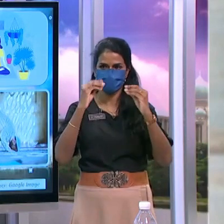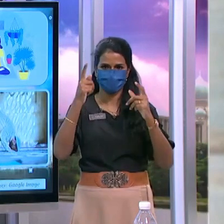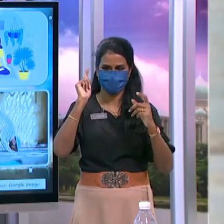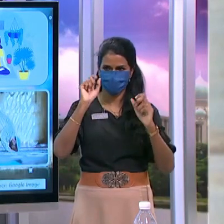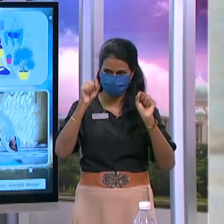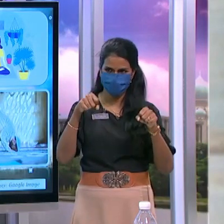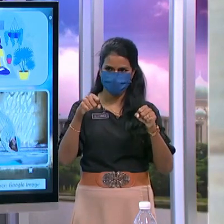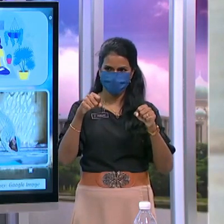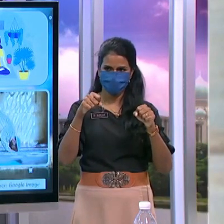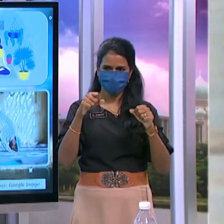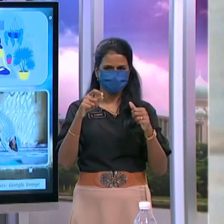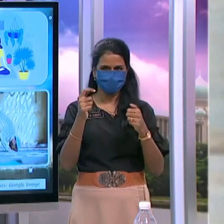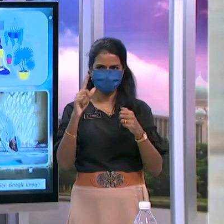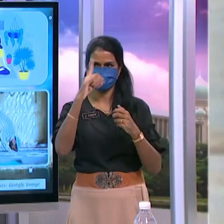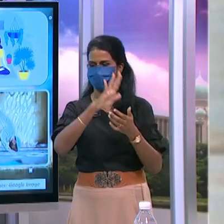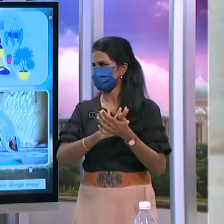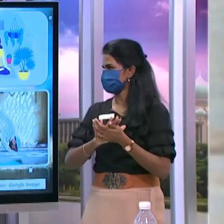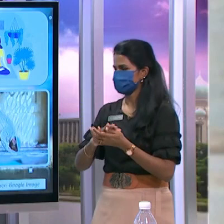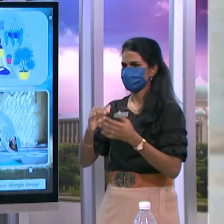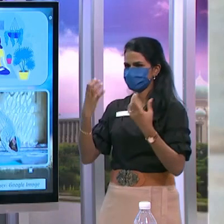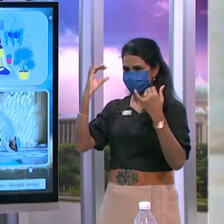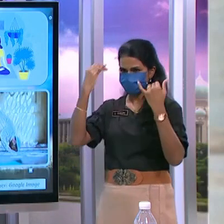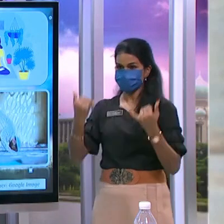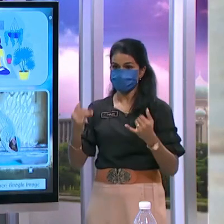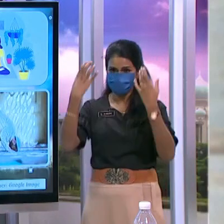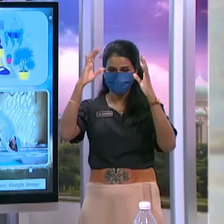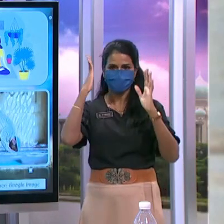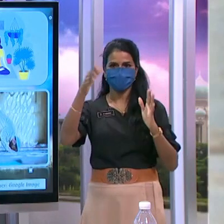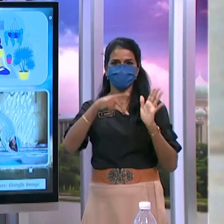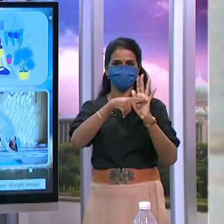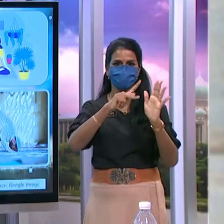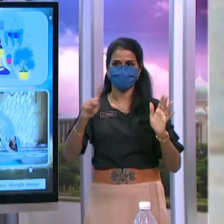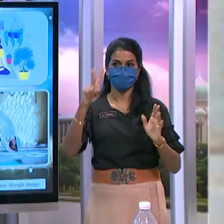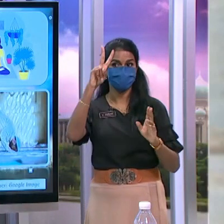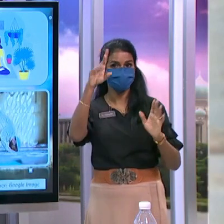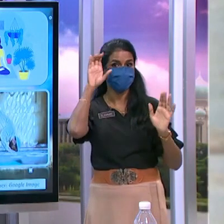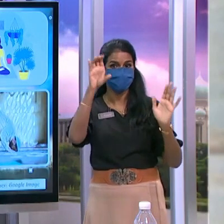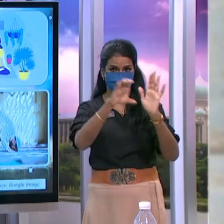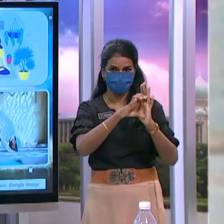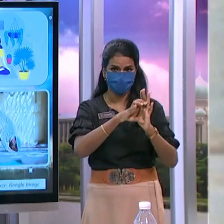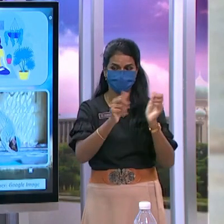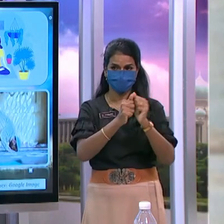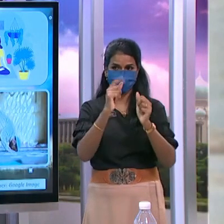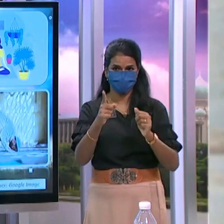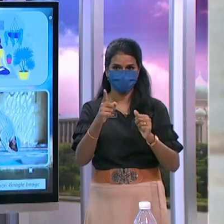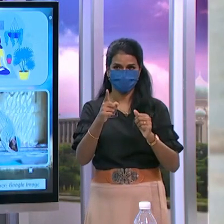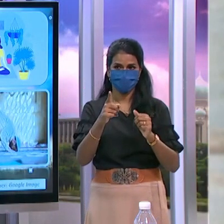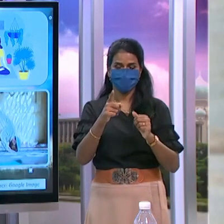tadi. Boleh? Sikit saja. Okey. Sekarang cikgu akan tunjukkan 2 gambar dengan kamu.